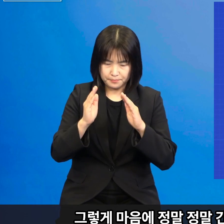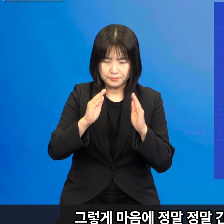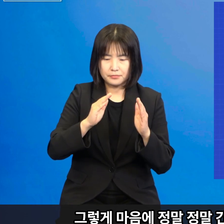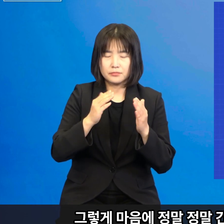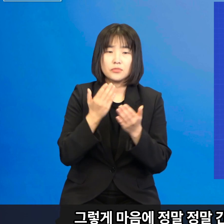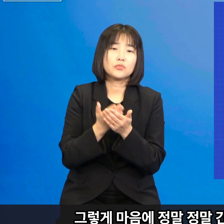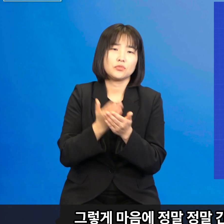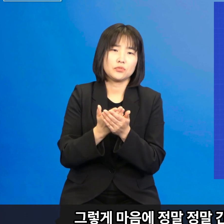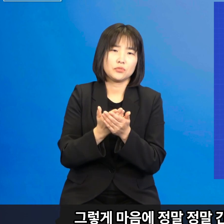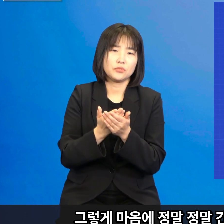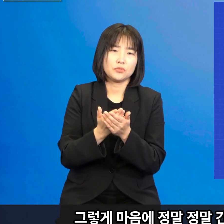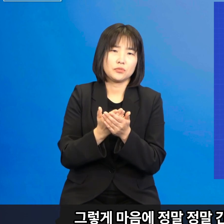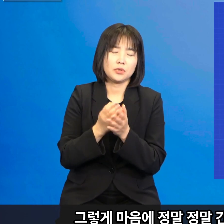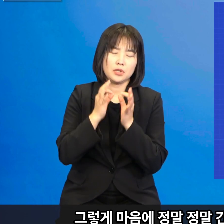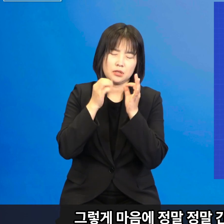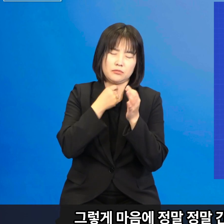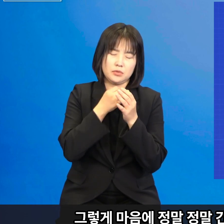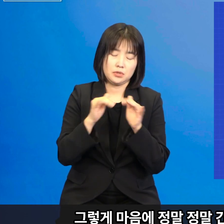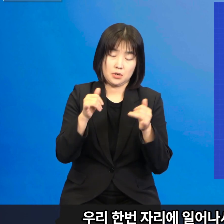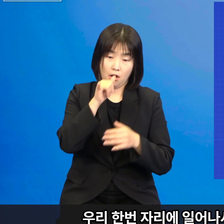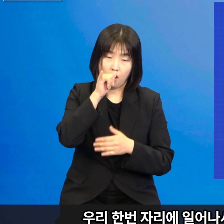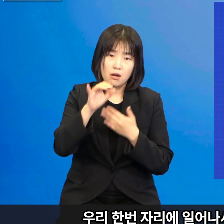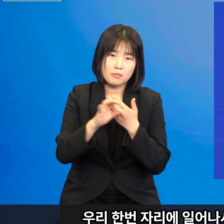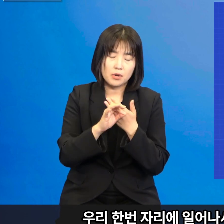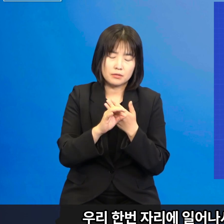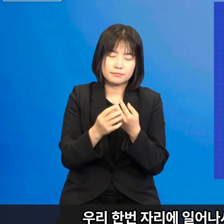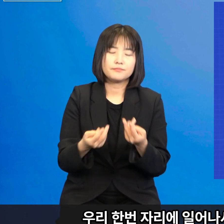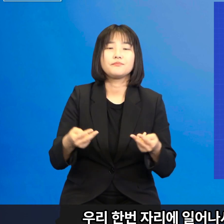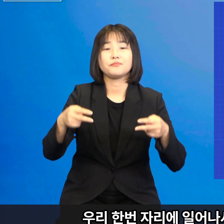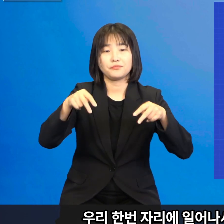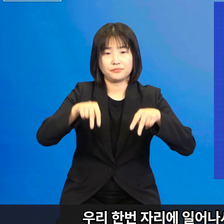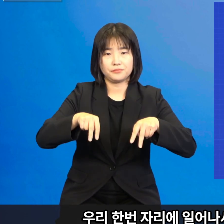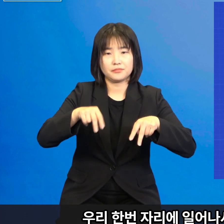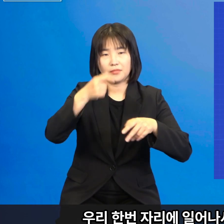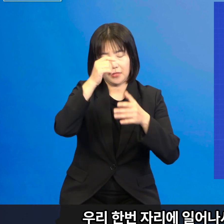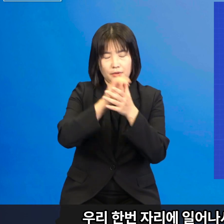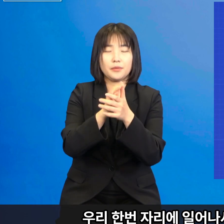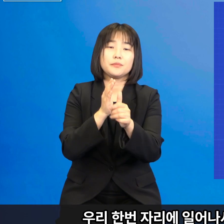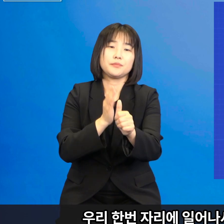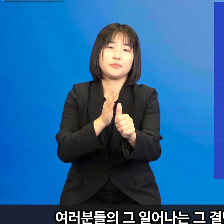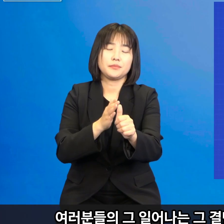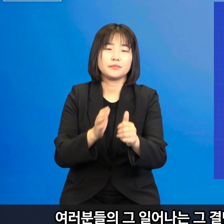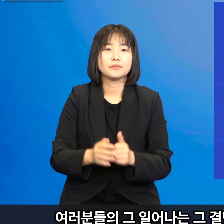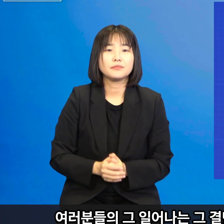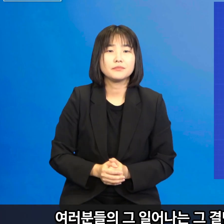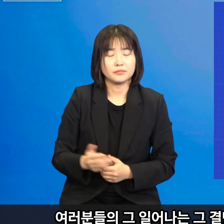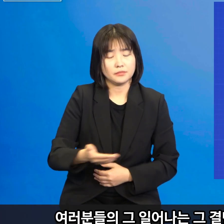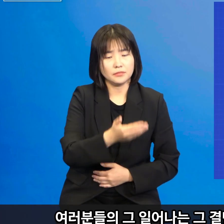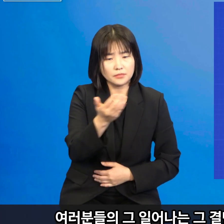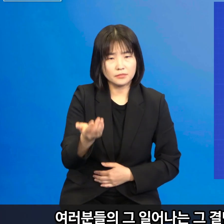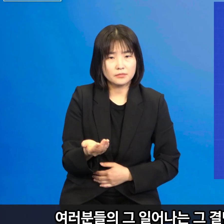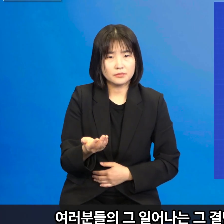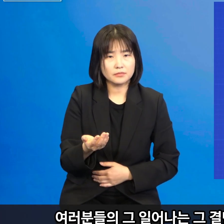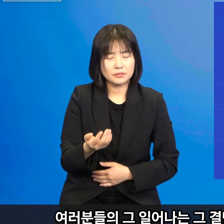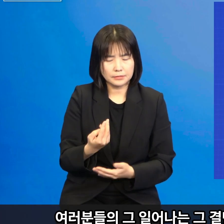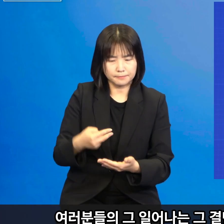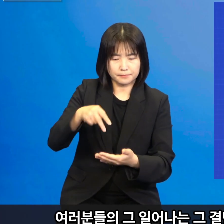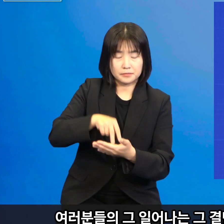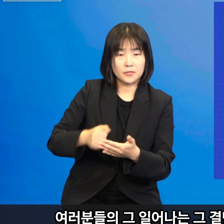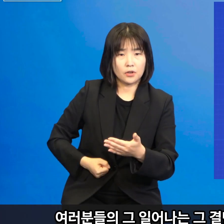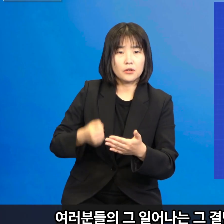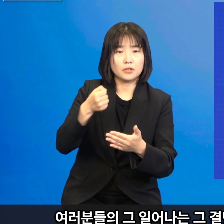정말 간절히 원하시는 분들이 있다면 우리 한번 자리에 일어나서 기도했으면 좋겠습니다. 여러분들의 그 일어나는 그 결단이